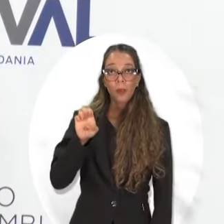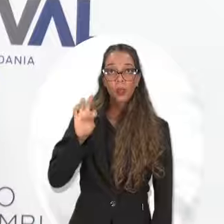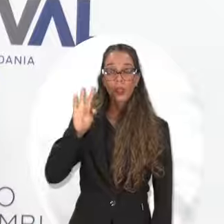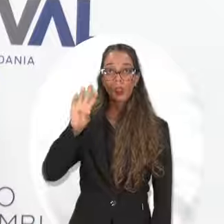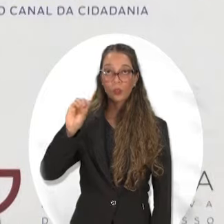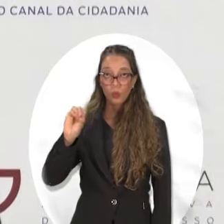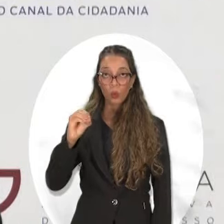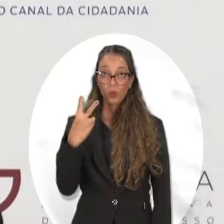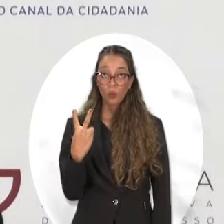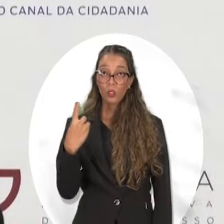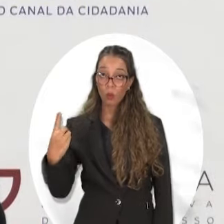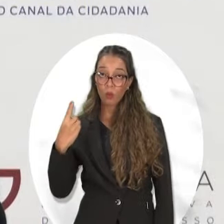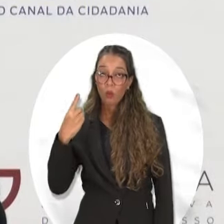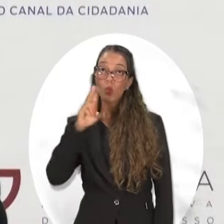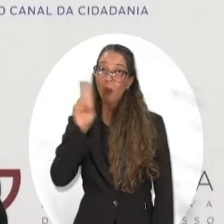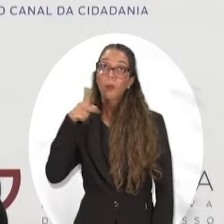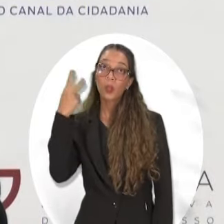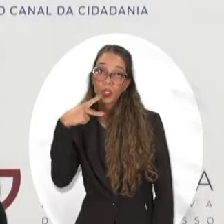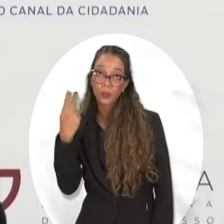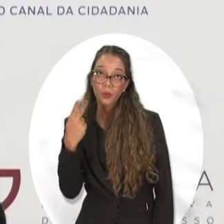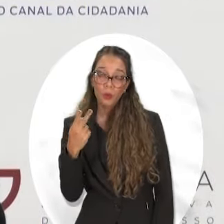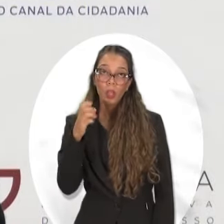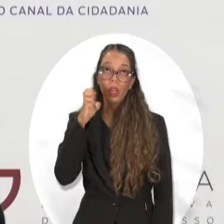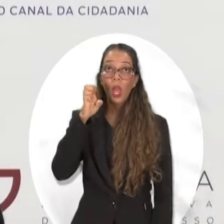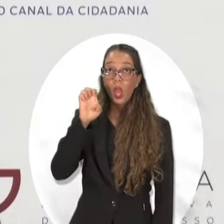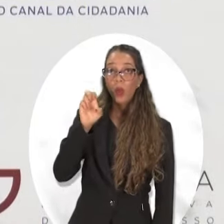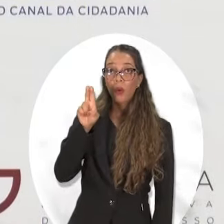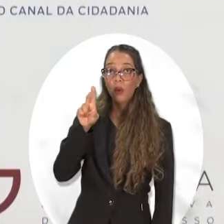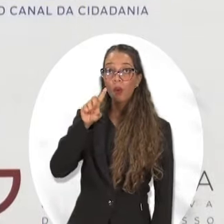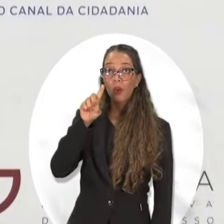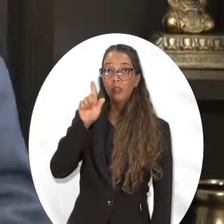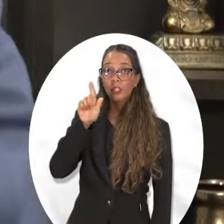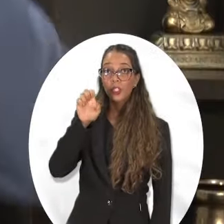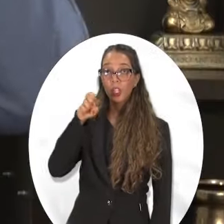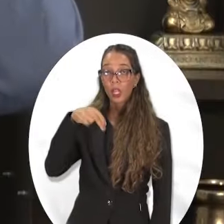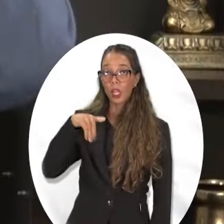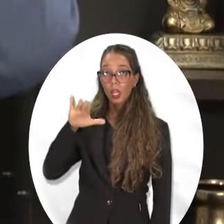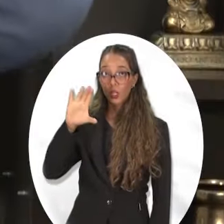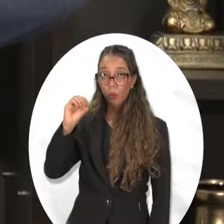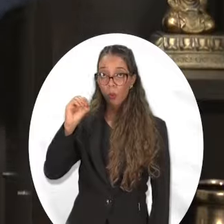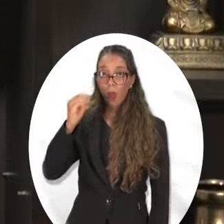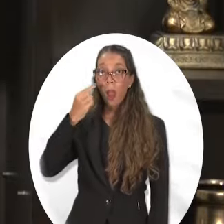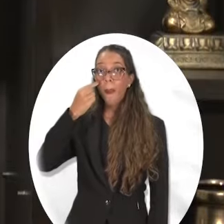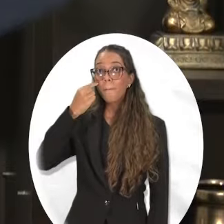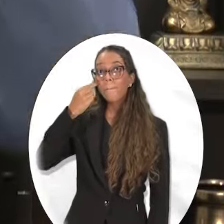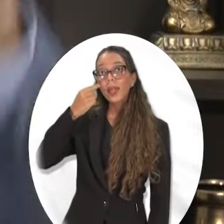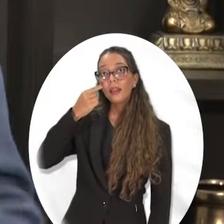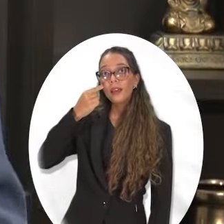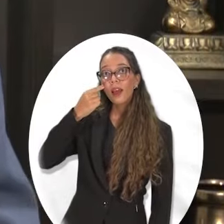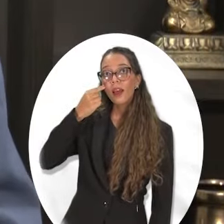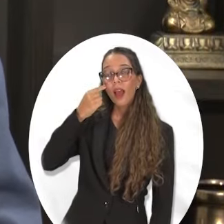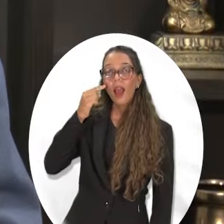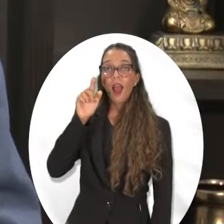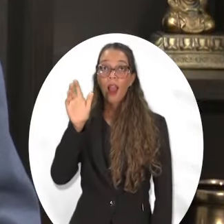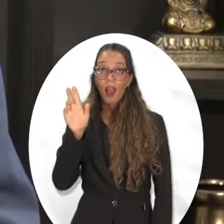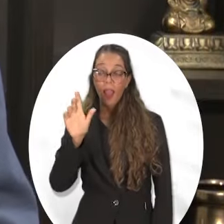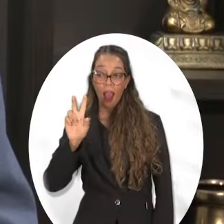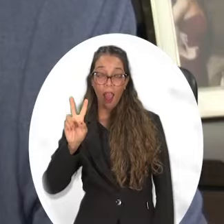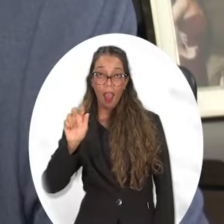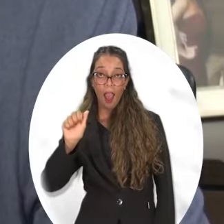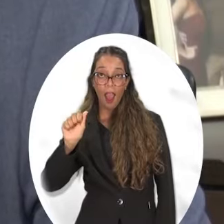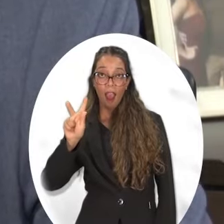político. Doutor Eugênio, a pinta no lado direito do rosto. E Carlos Avalone, o cabelo nas laterais da